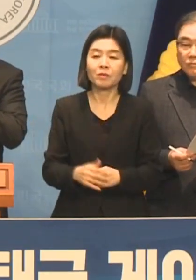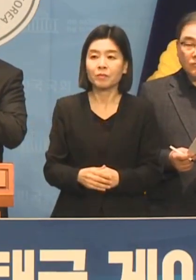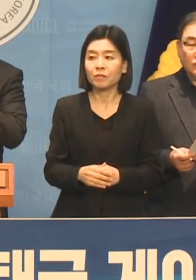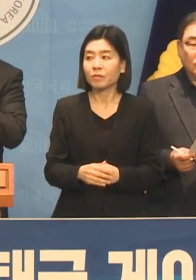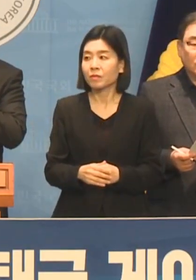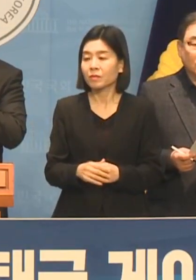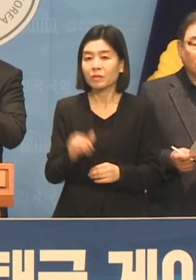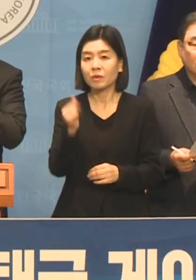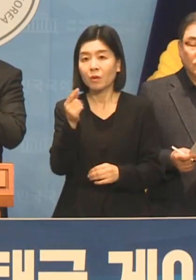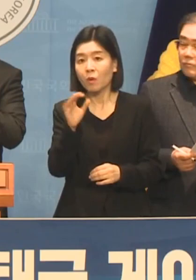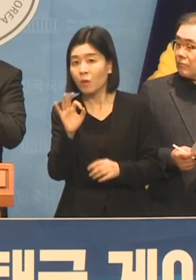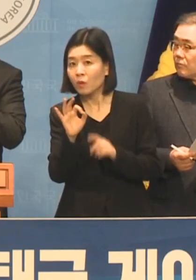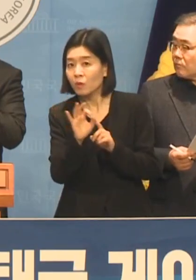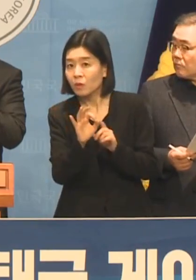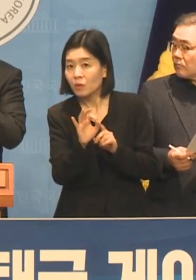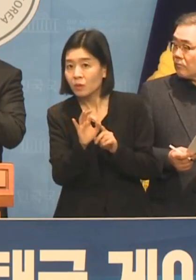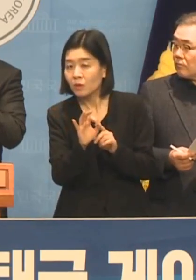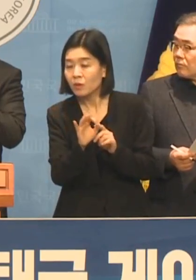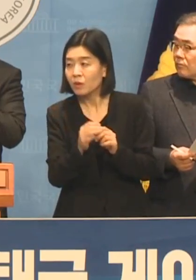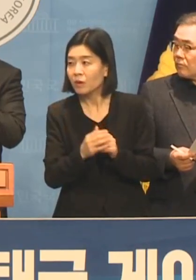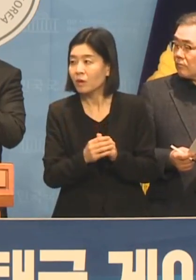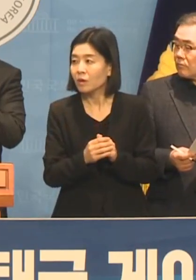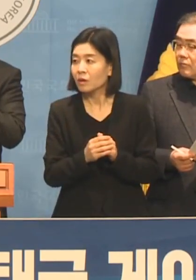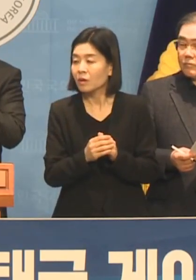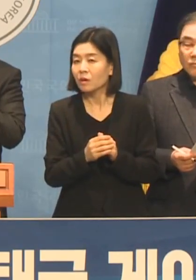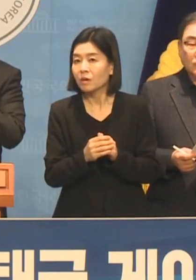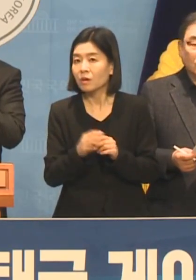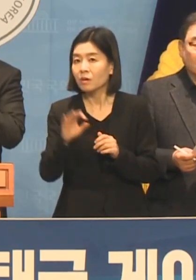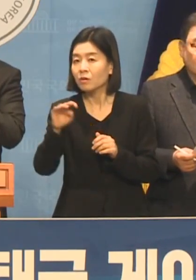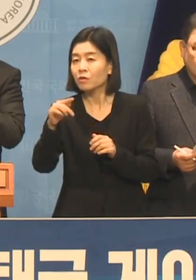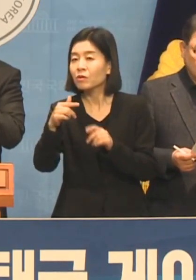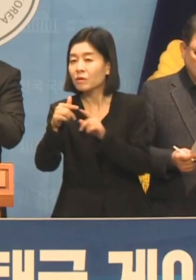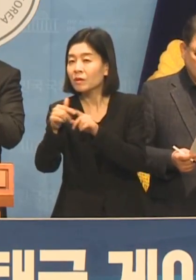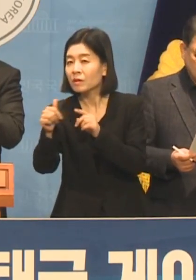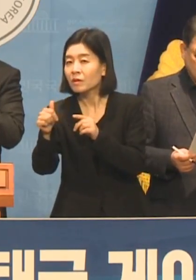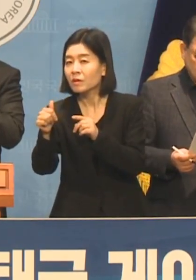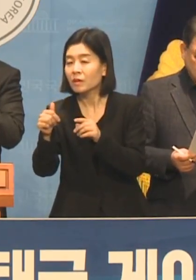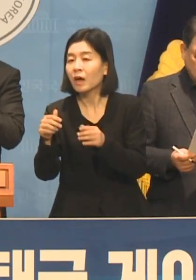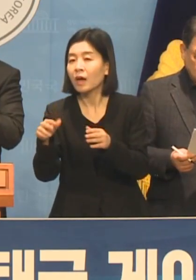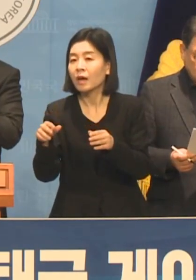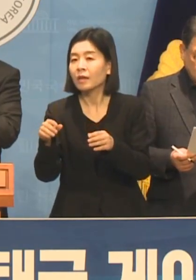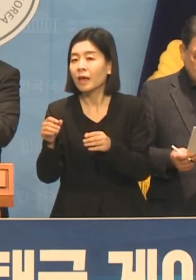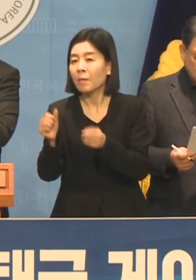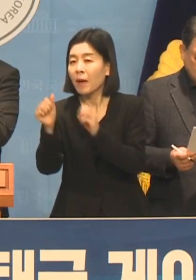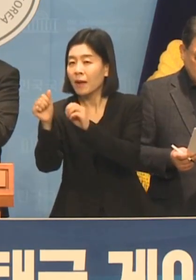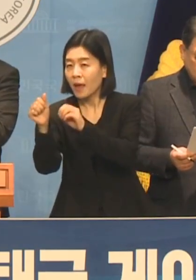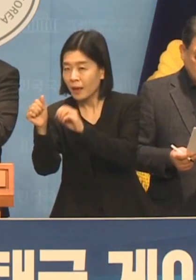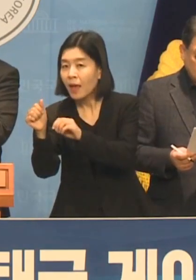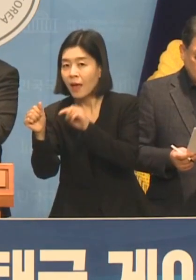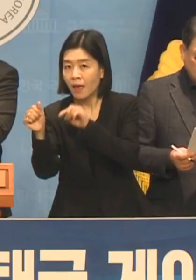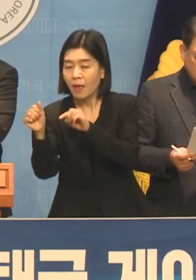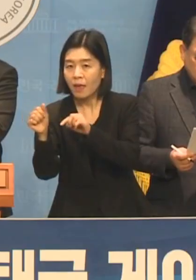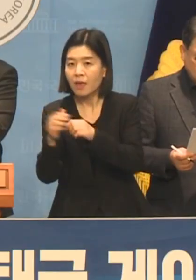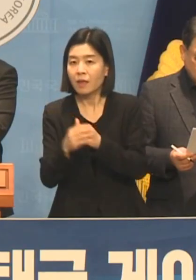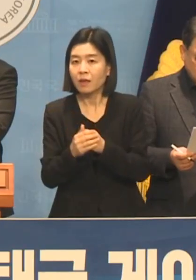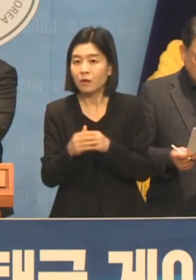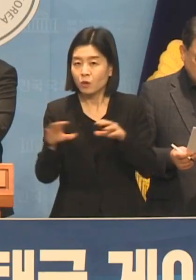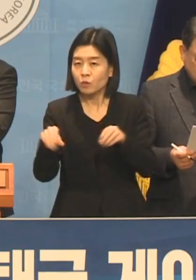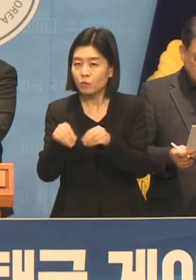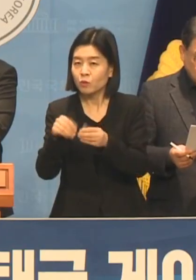홍준표가 어떻게 하는 줄 알아? 감수자? 윤석열이한테 내 한동훈이 없애줄 테니까 나 국무총리